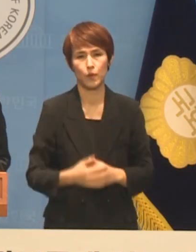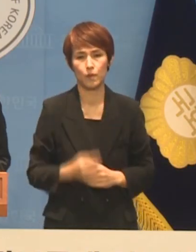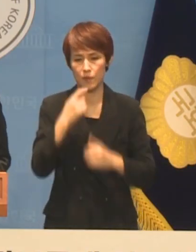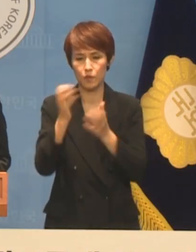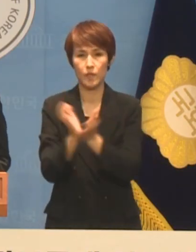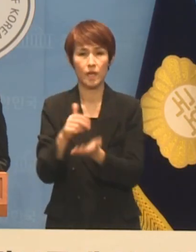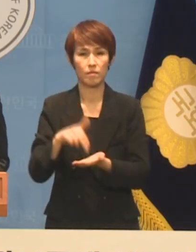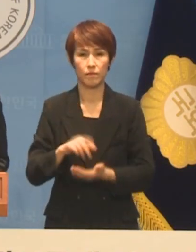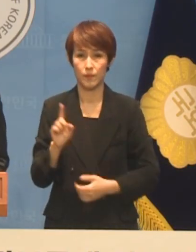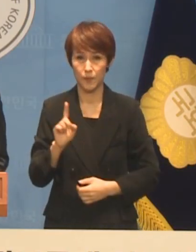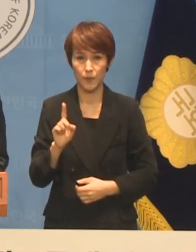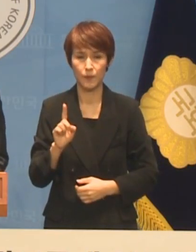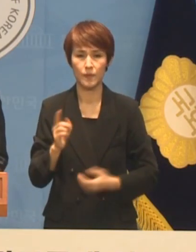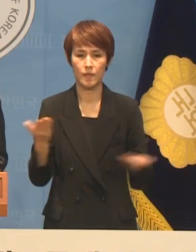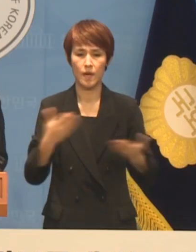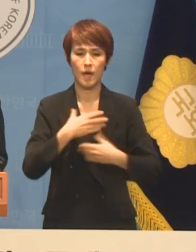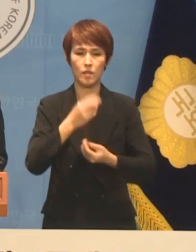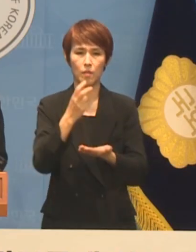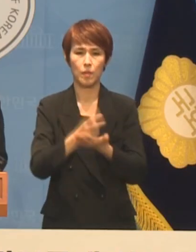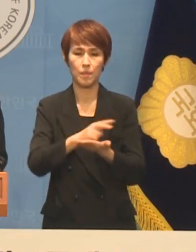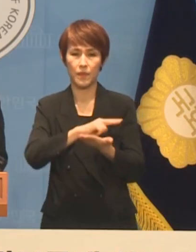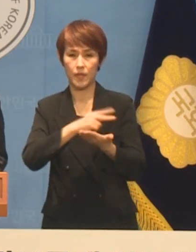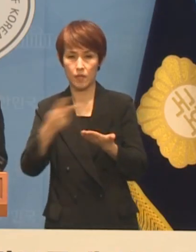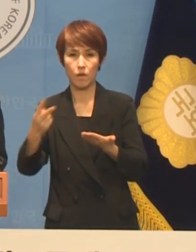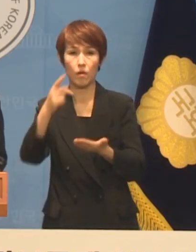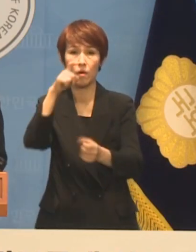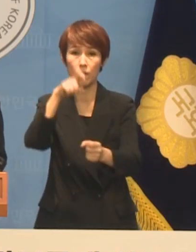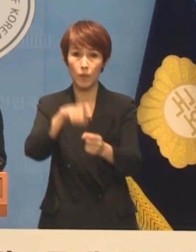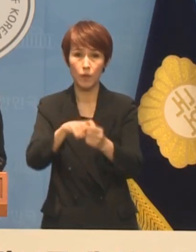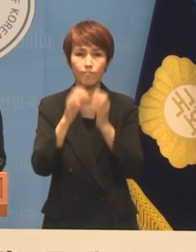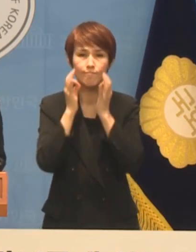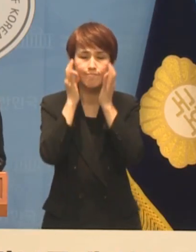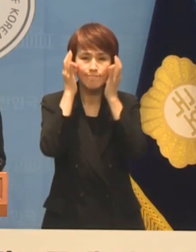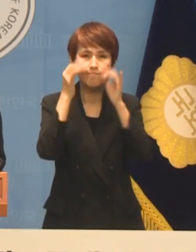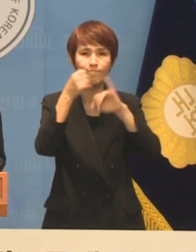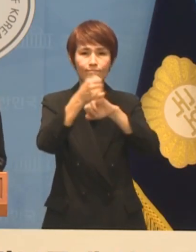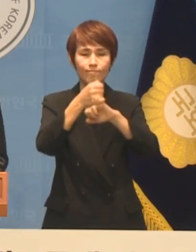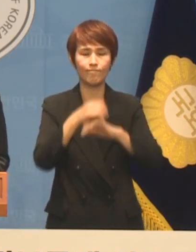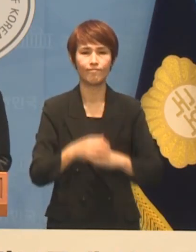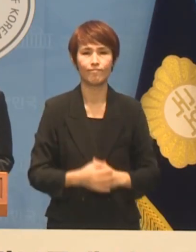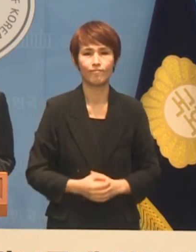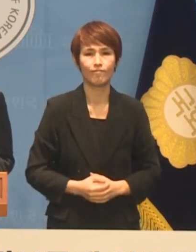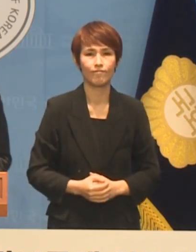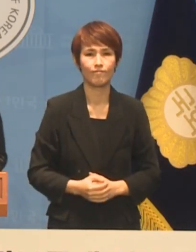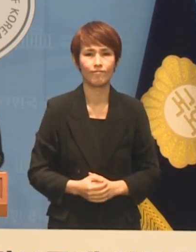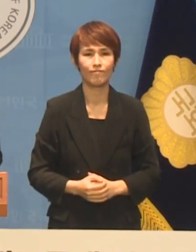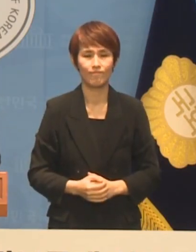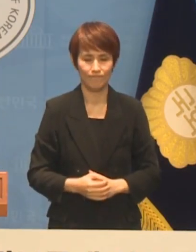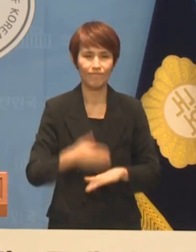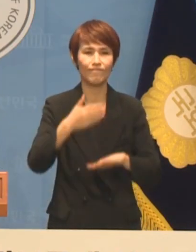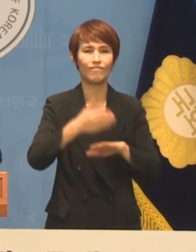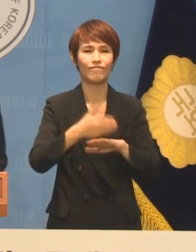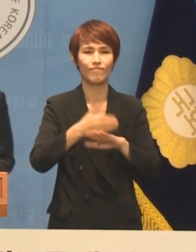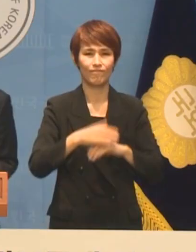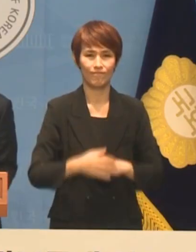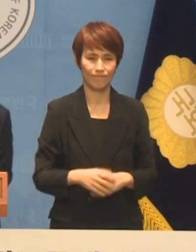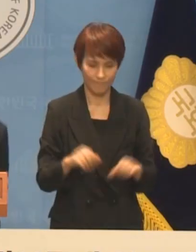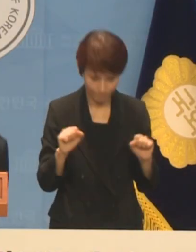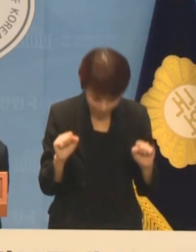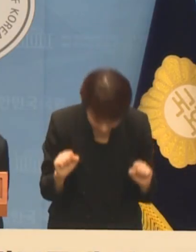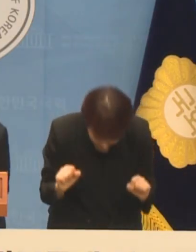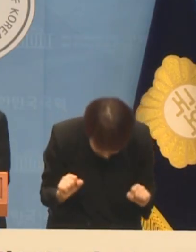더불어민주당은 이 직업안전법 개정을 위해서 최선의 노력을 다하겠습니다. 기자회견 마치도록 하겠습니다. 고맙습니다.